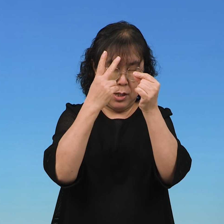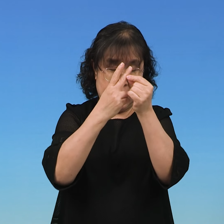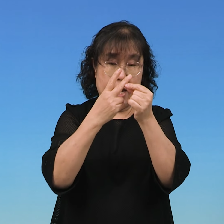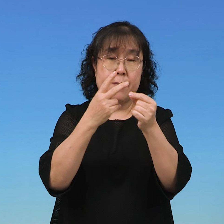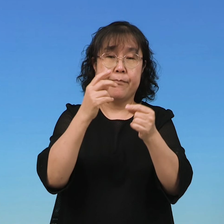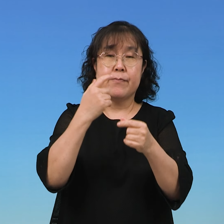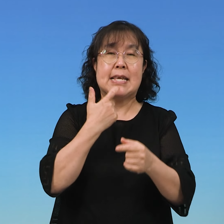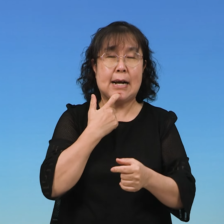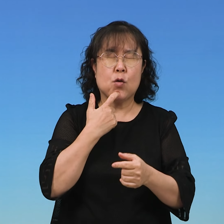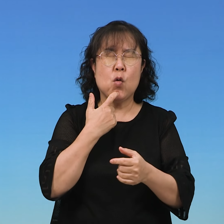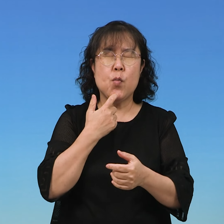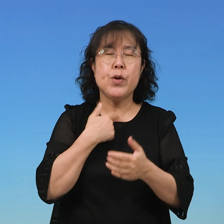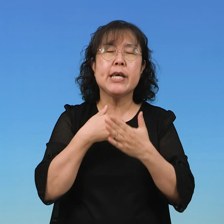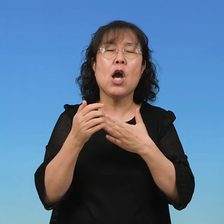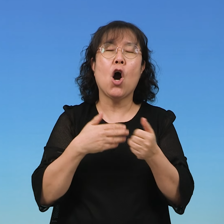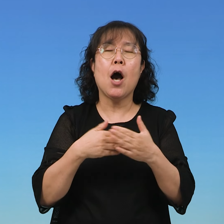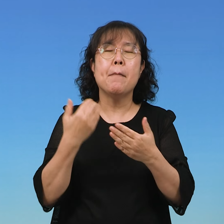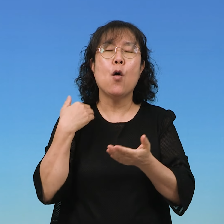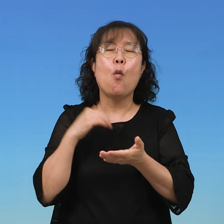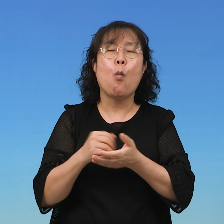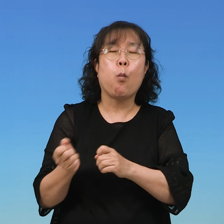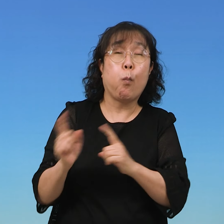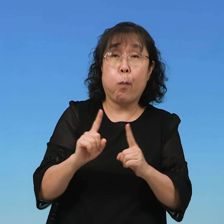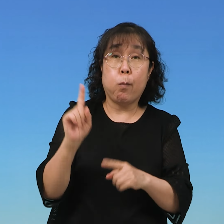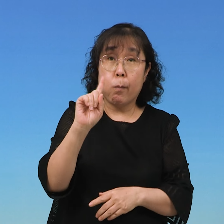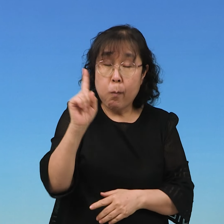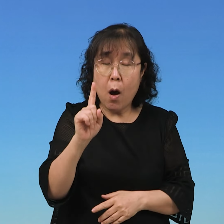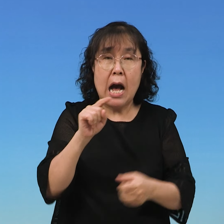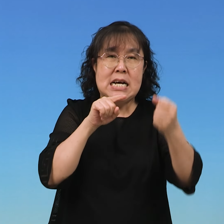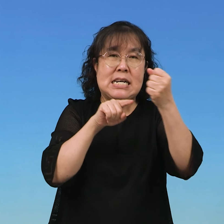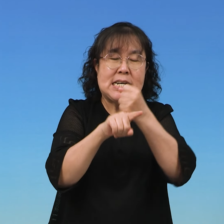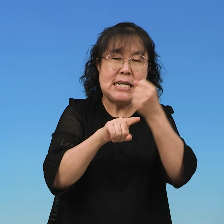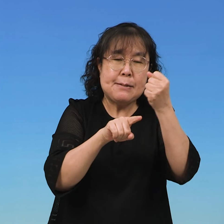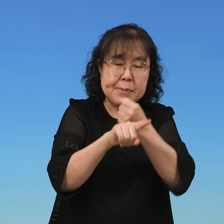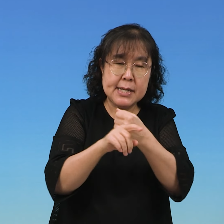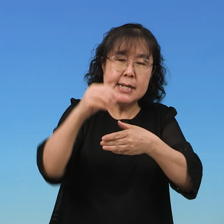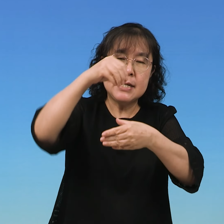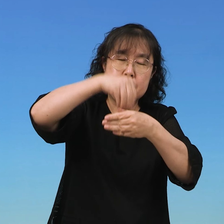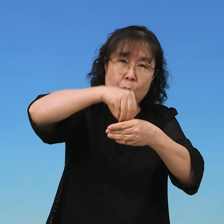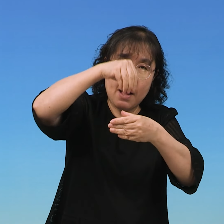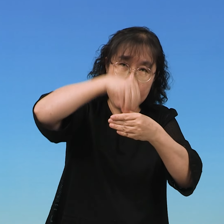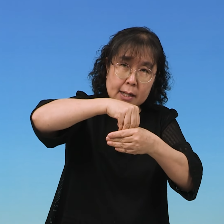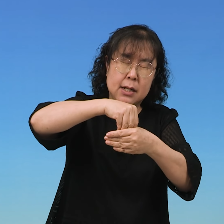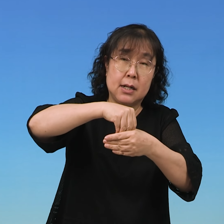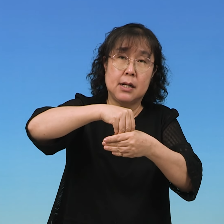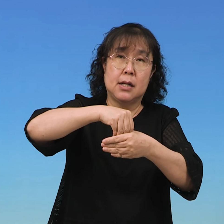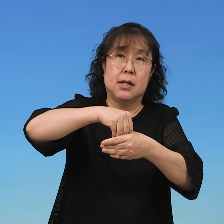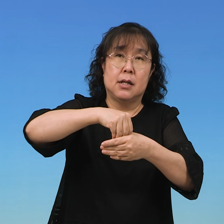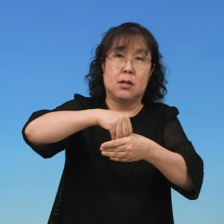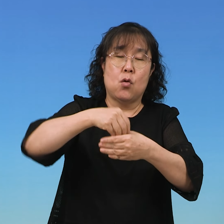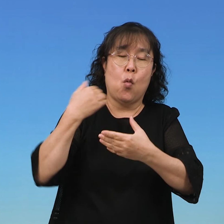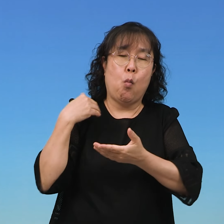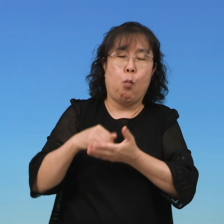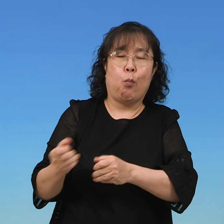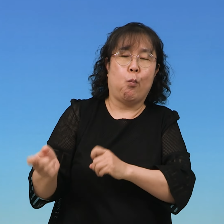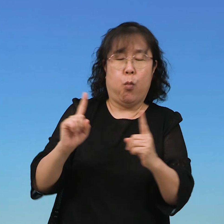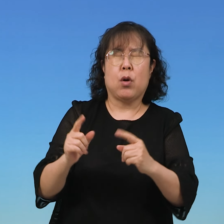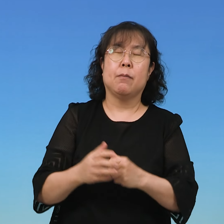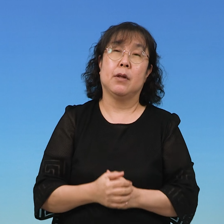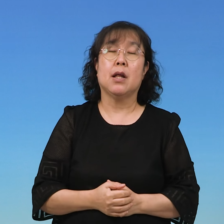번째로요, 야곱이 경험했던 회복이 뭐냐? 의미 부여의 회복입니다. 의미 부여의 회복. 무슨 말씀이냐?